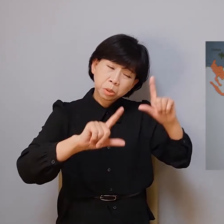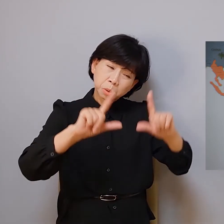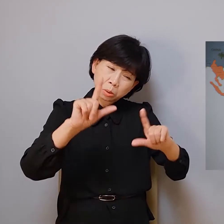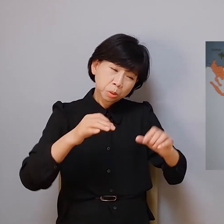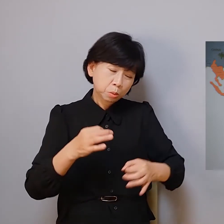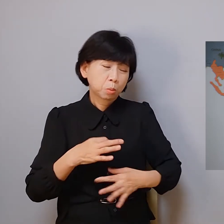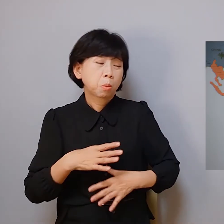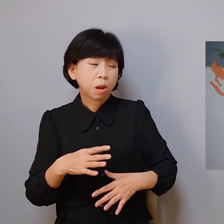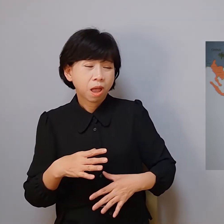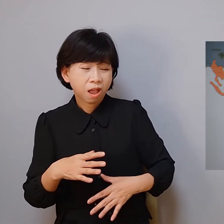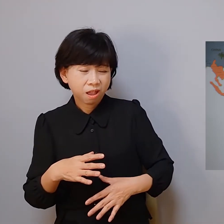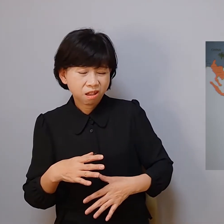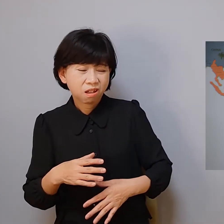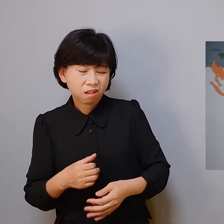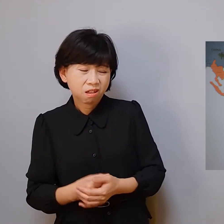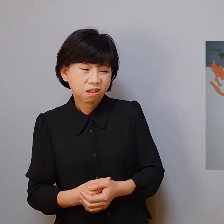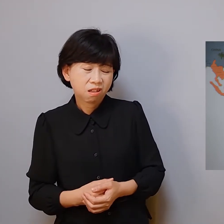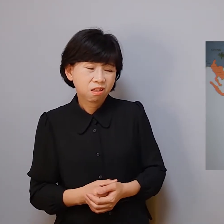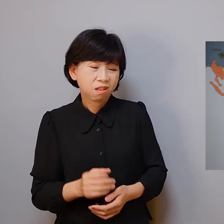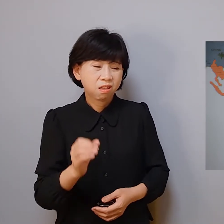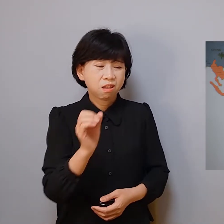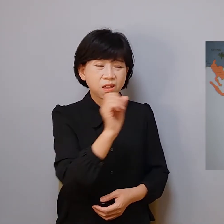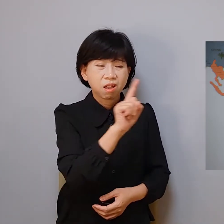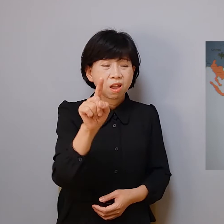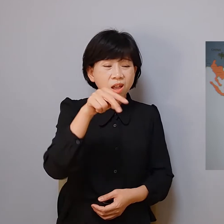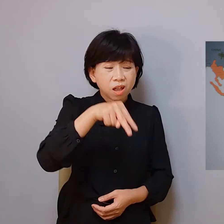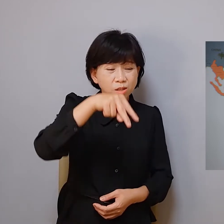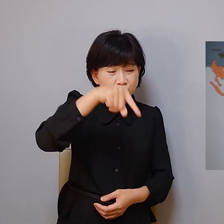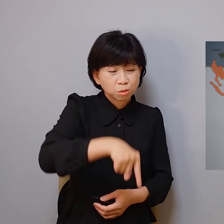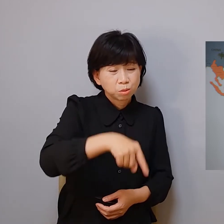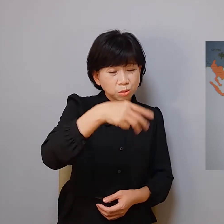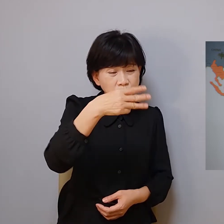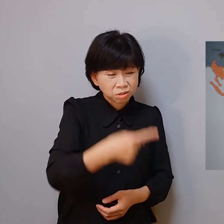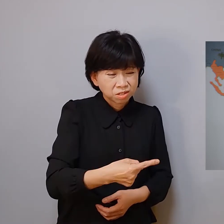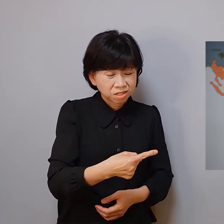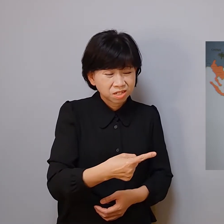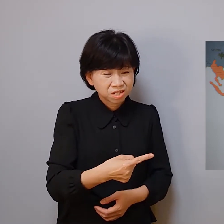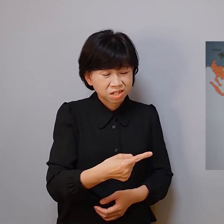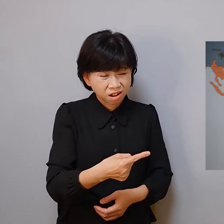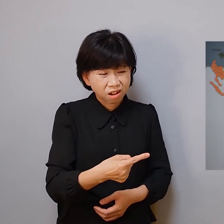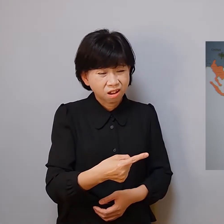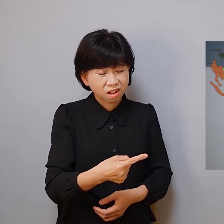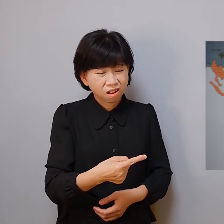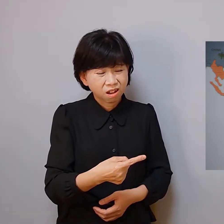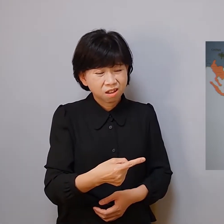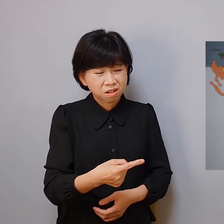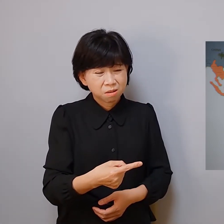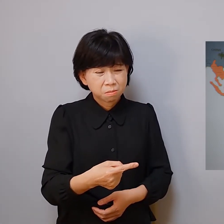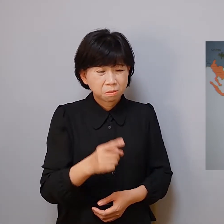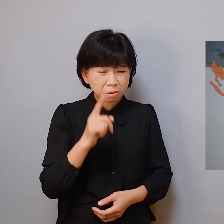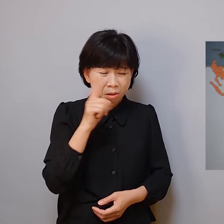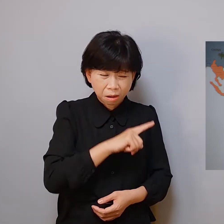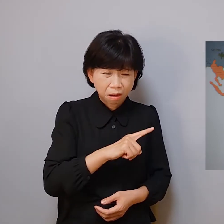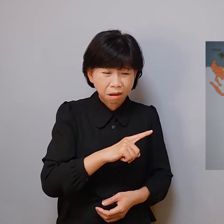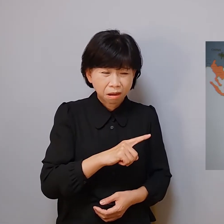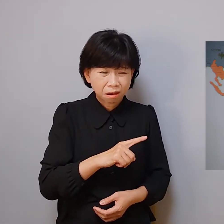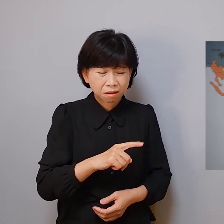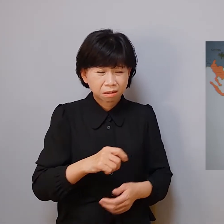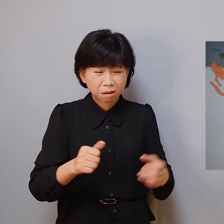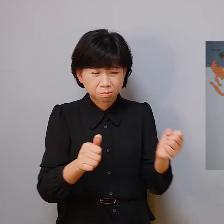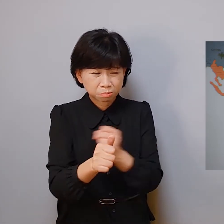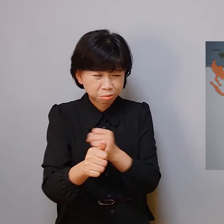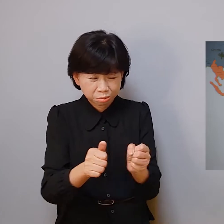때문에 놀라겠지? 아수르의 강포 때문에 치가 떨리지? 지도층의 부조리 때문에